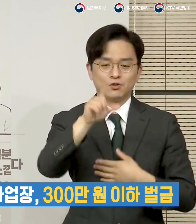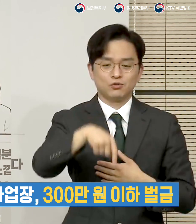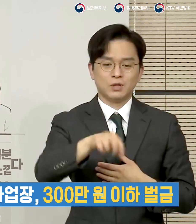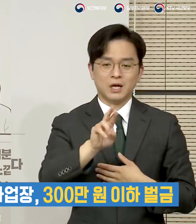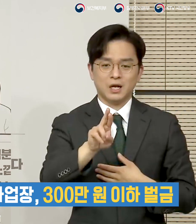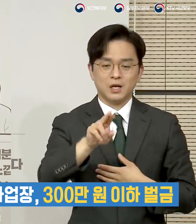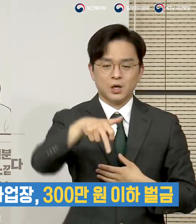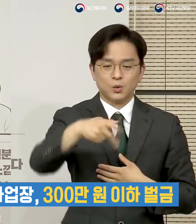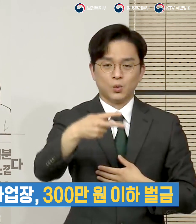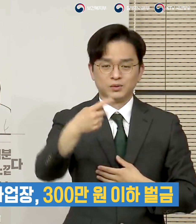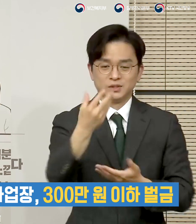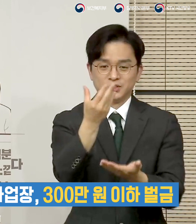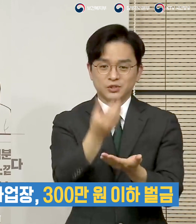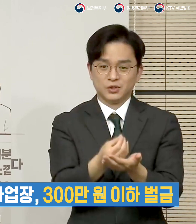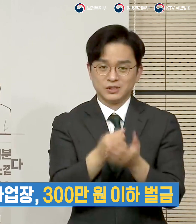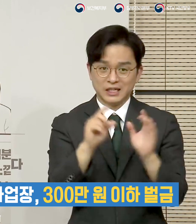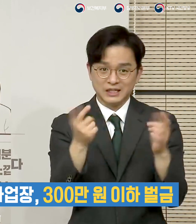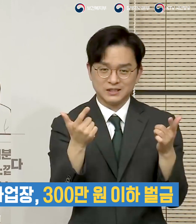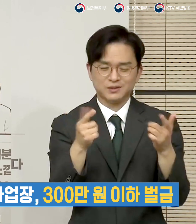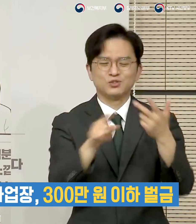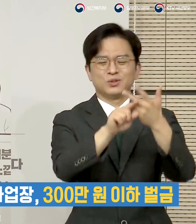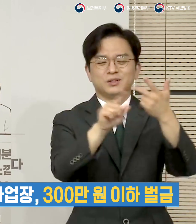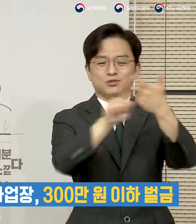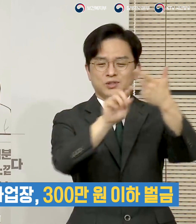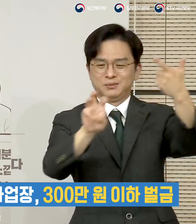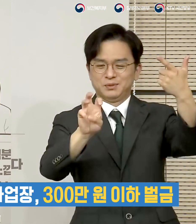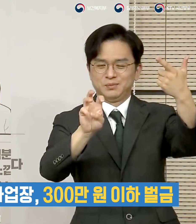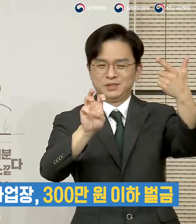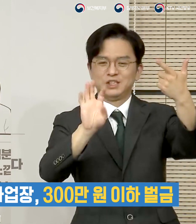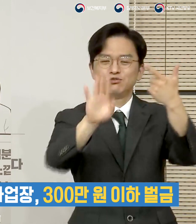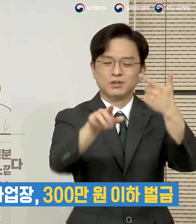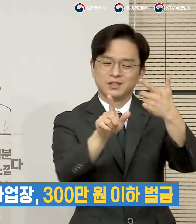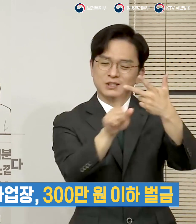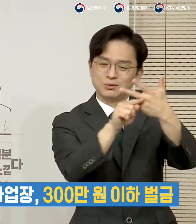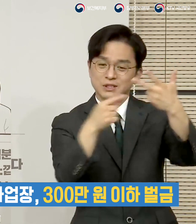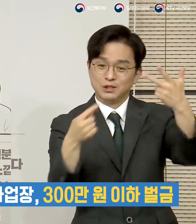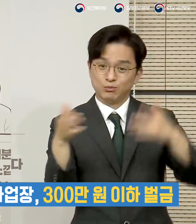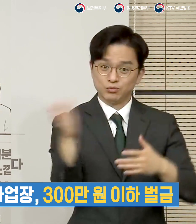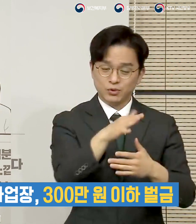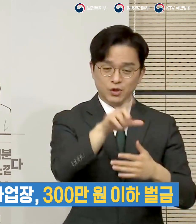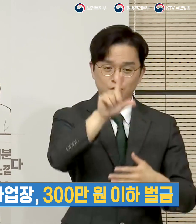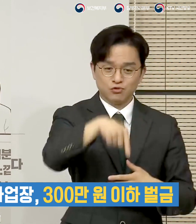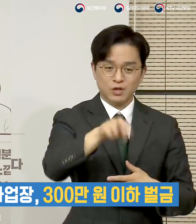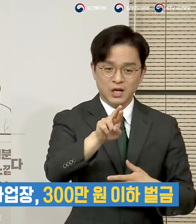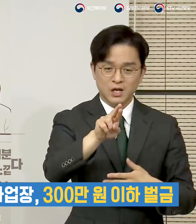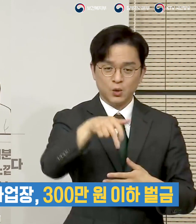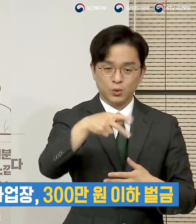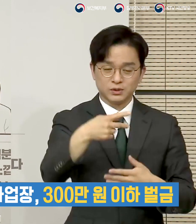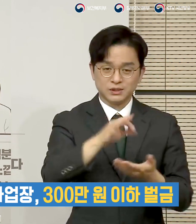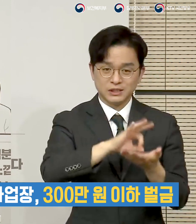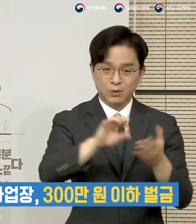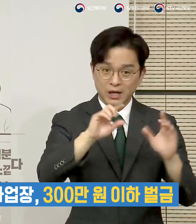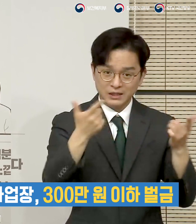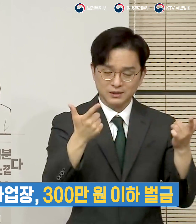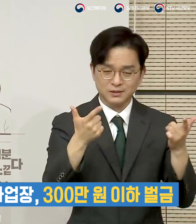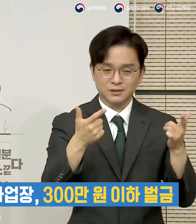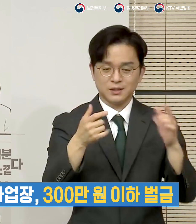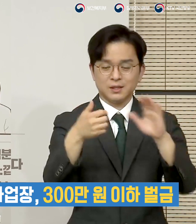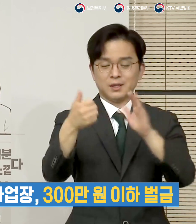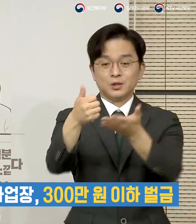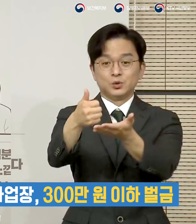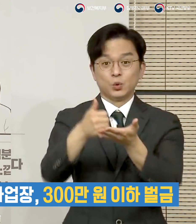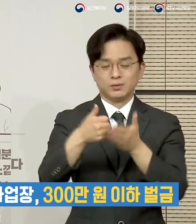말해 QR코드를 설치하지 않거나 부실하게 운영되는 경우는 300만 원 이하 벌금이나 혹은